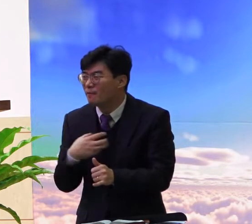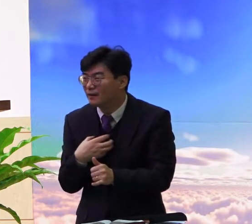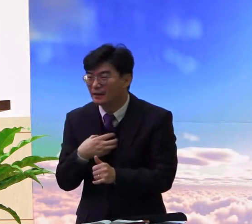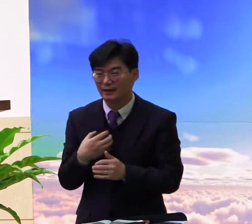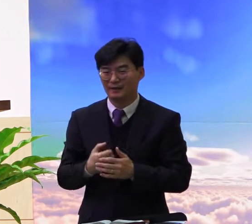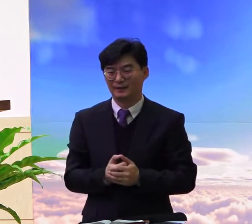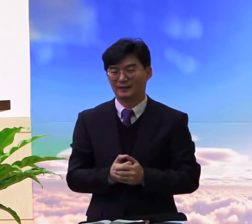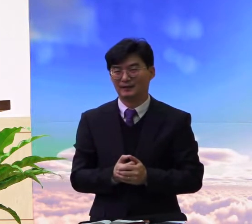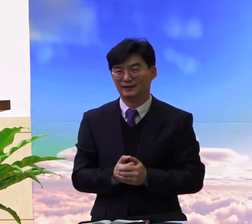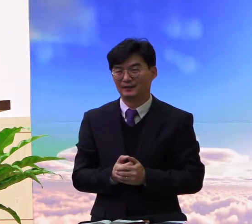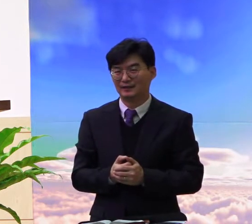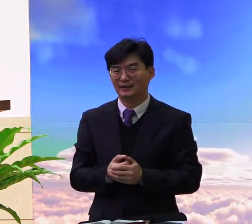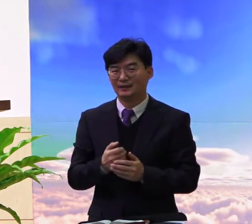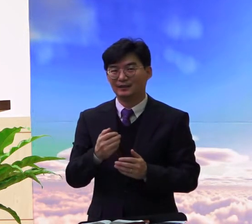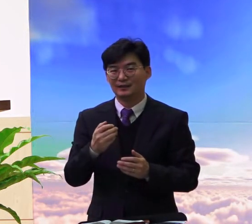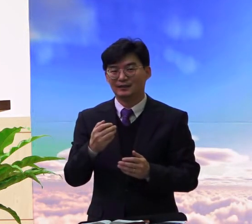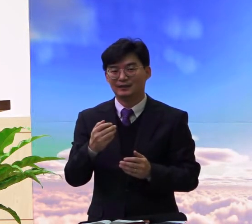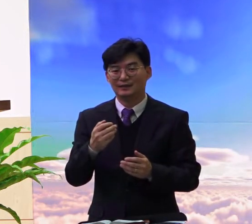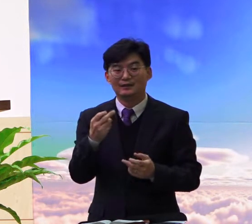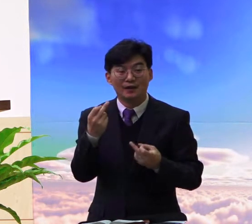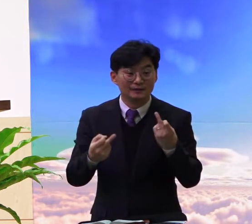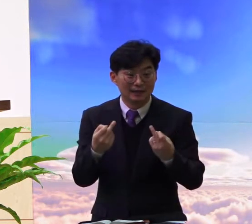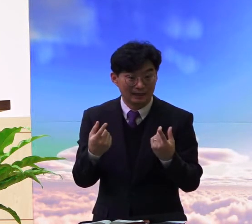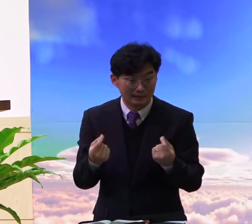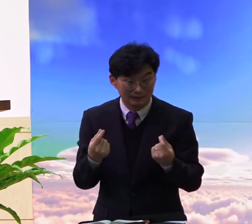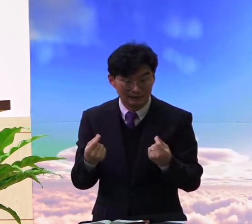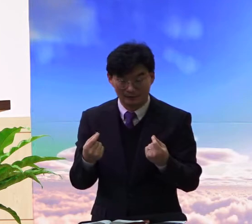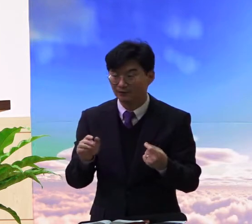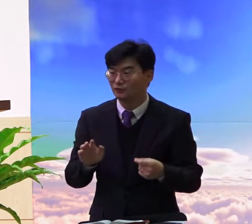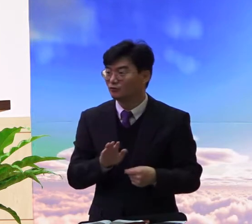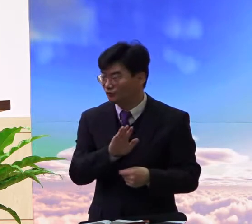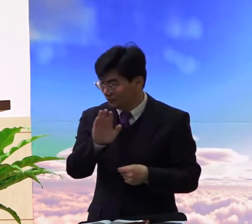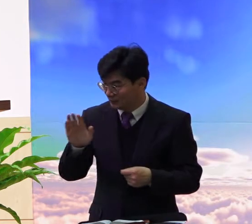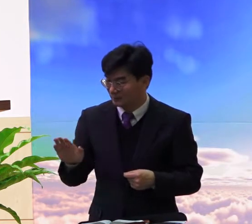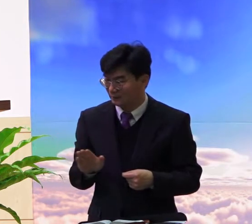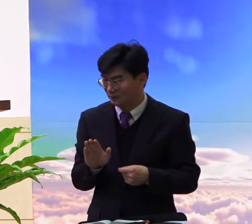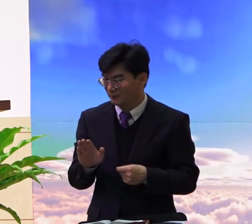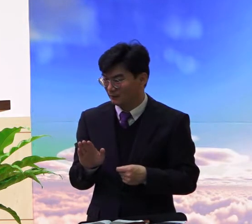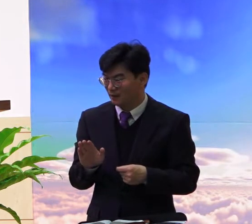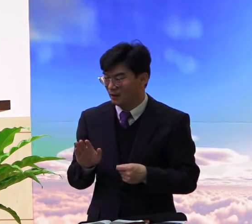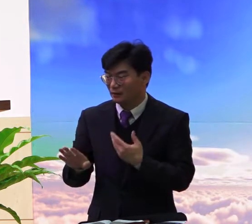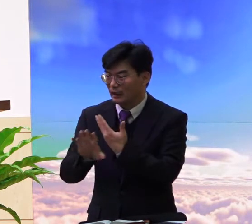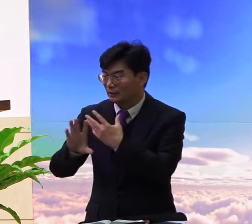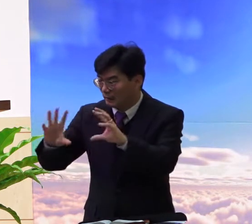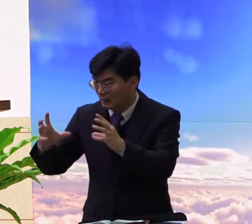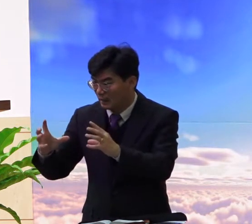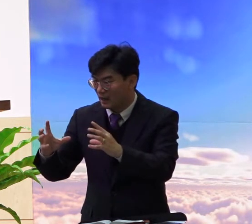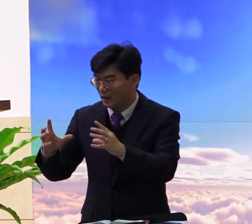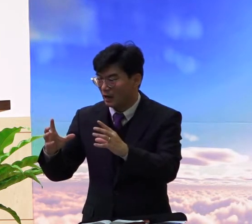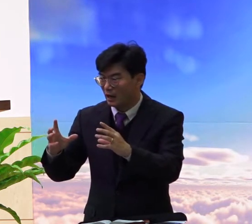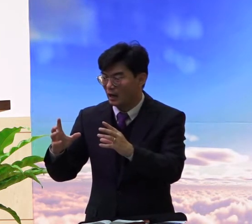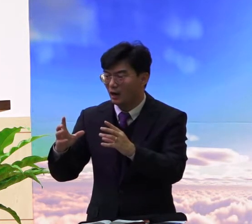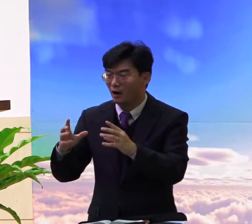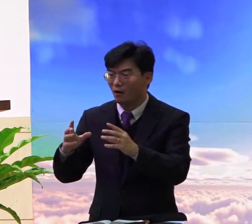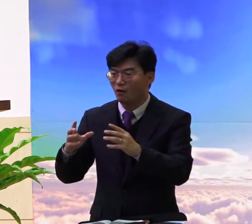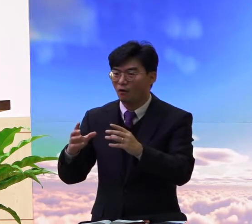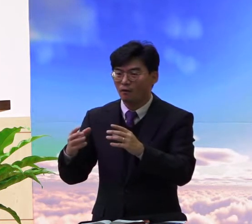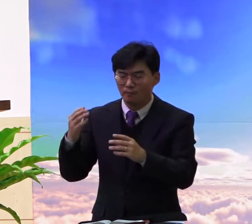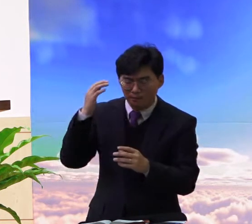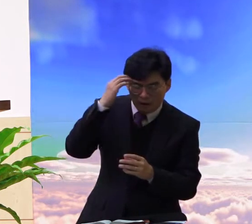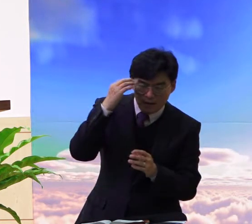형제 같은 이 민족, 에돔 족속이 절대로 자기 땅을 양보하지 않습니다. 우리 땅 지나갈 수 없다 하고